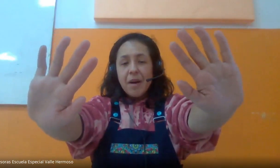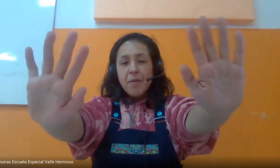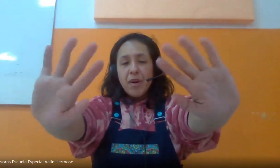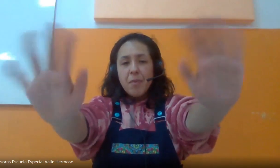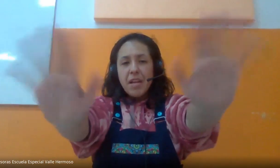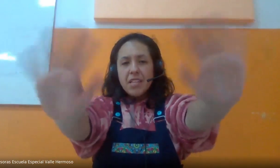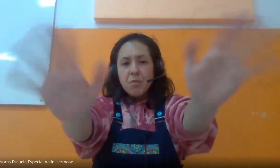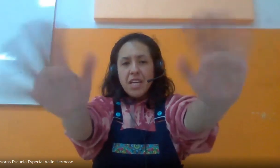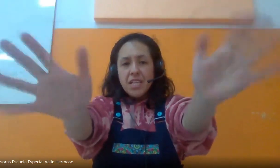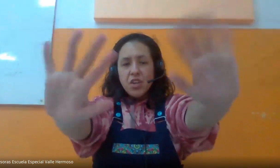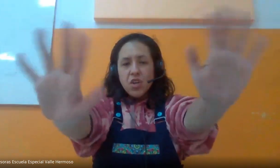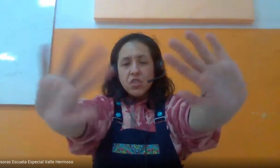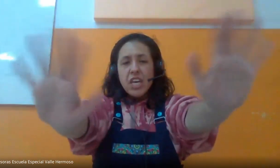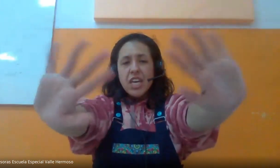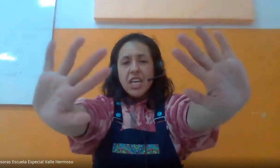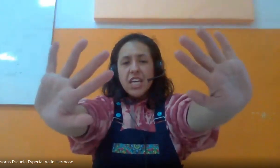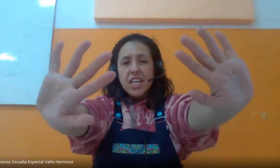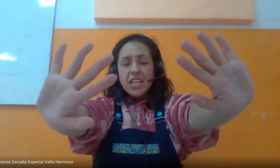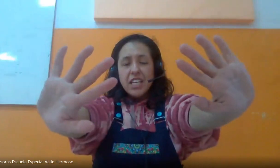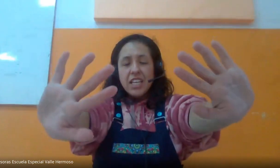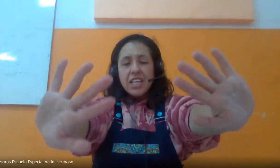¡Vamos, vamos! ¡Manitos, manitos! ¡Y! ¡Pero!